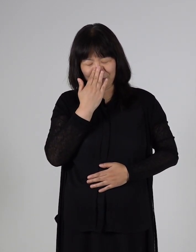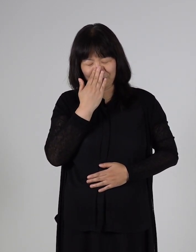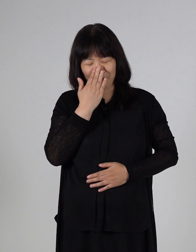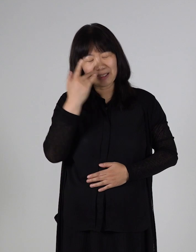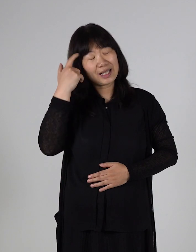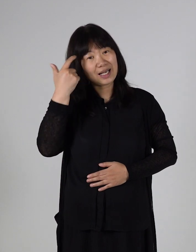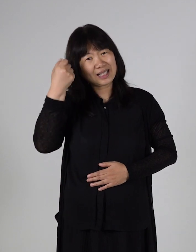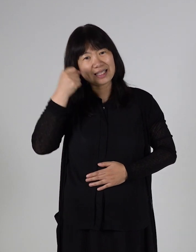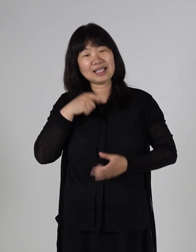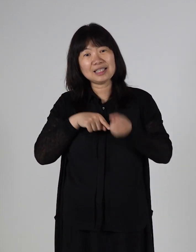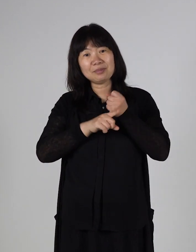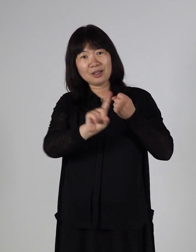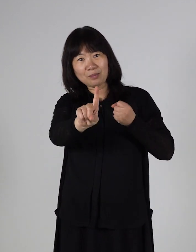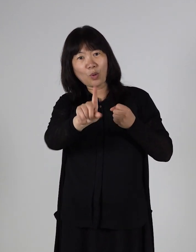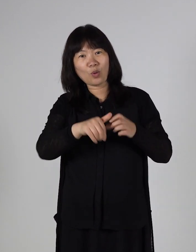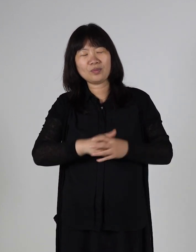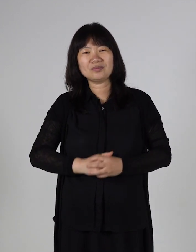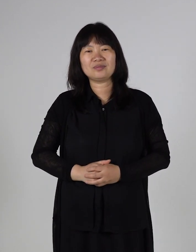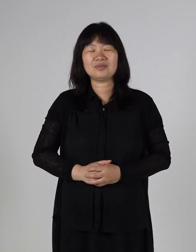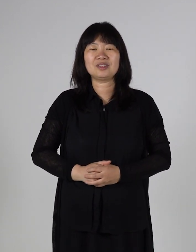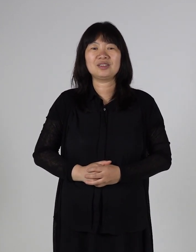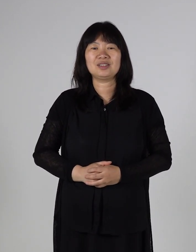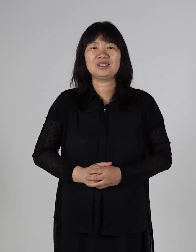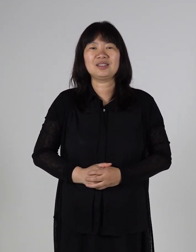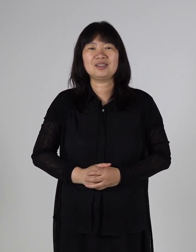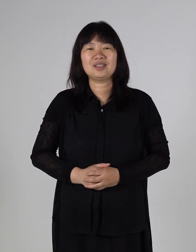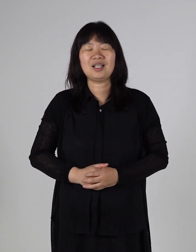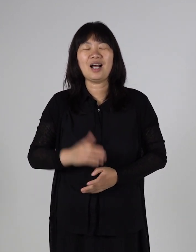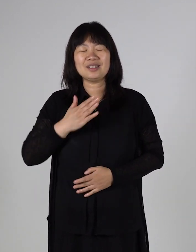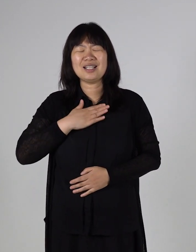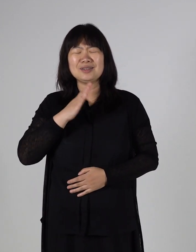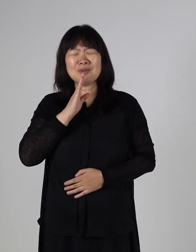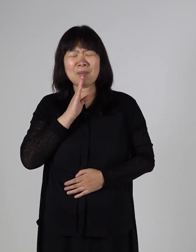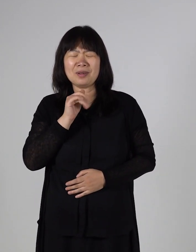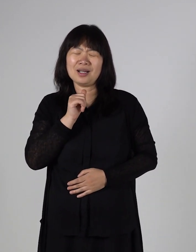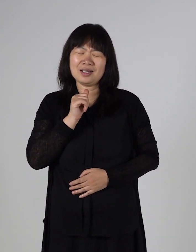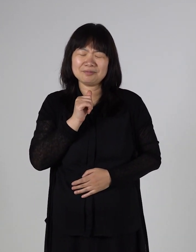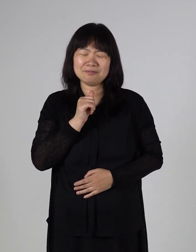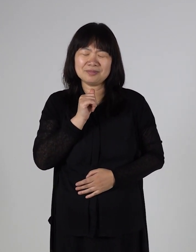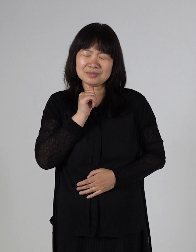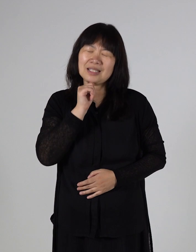같이 그 시대의 개념처럼 비천한 존재,